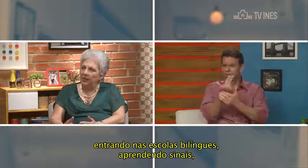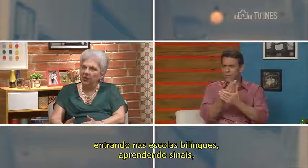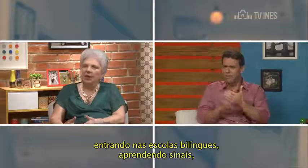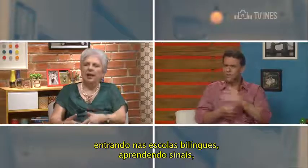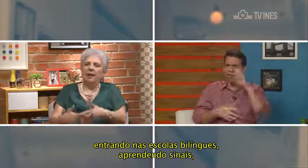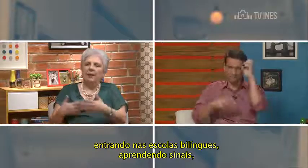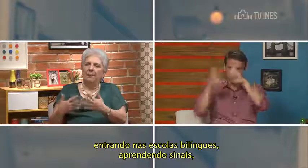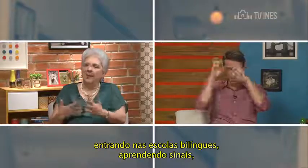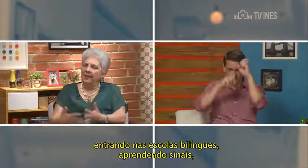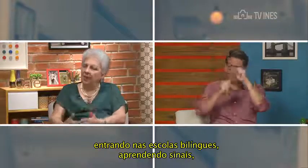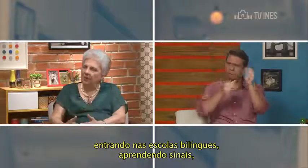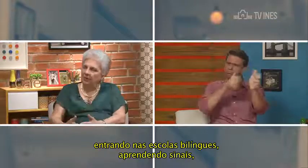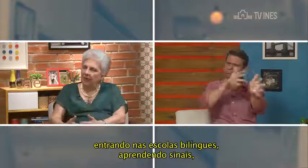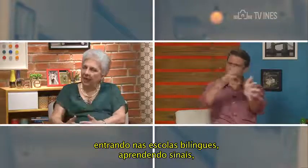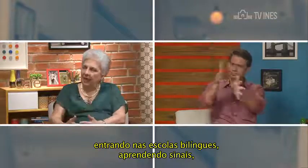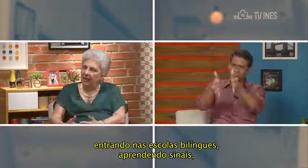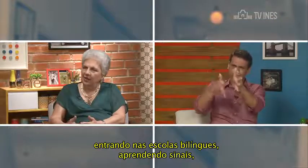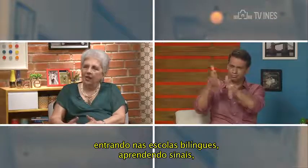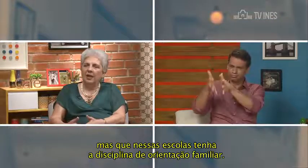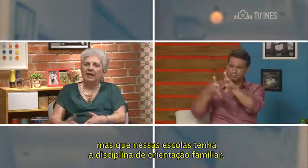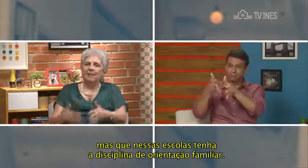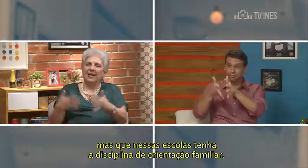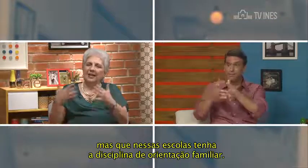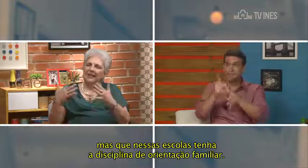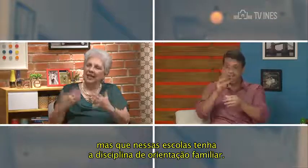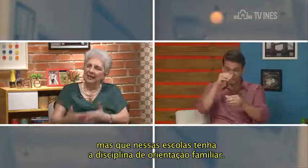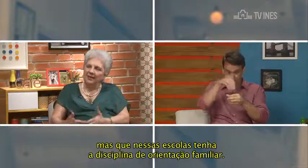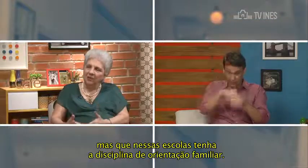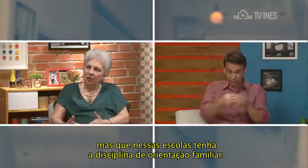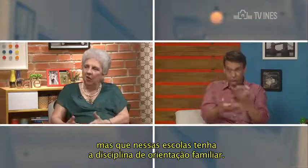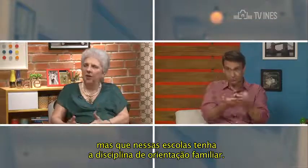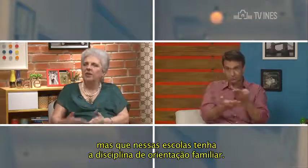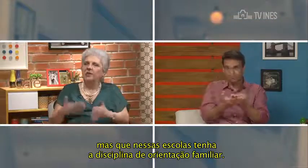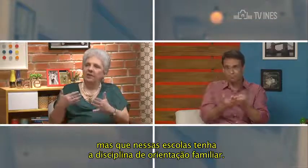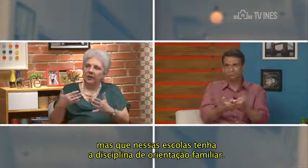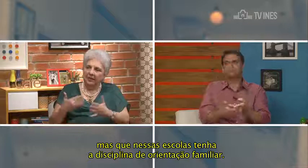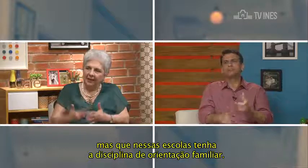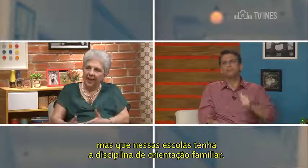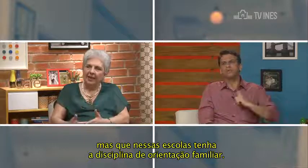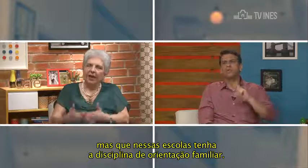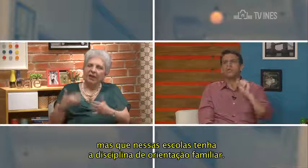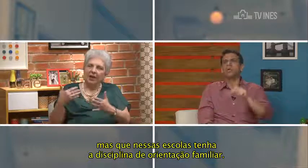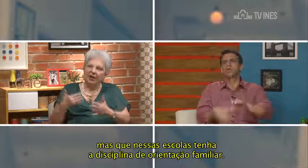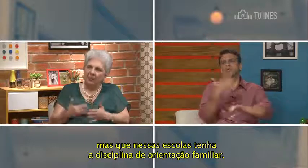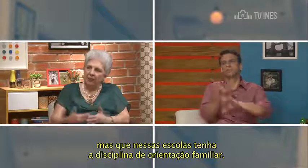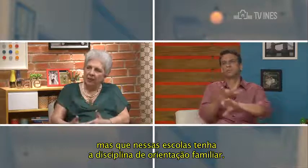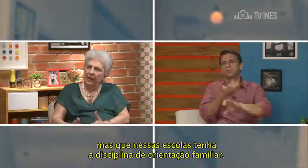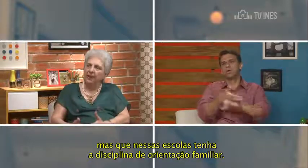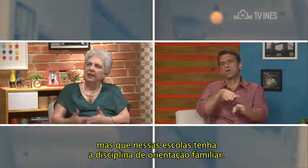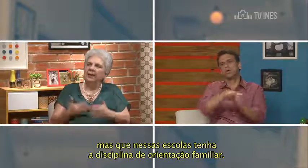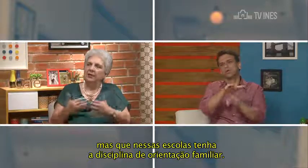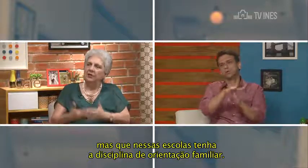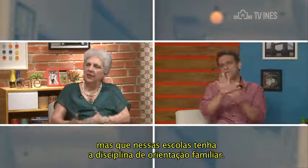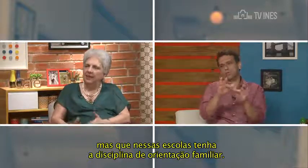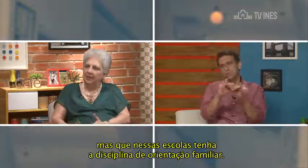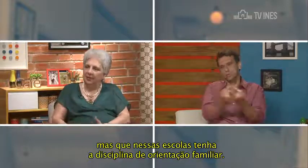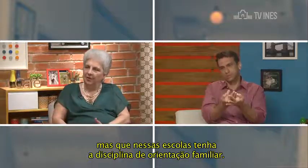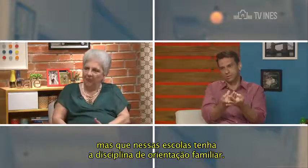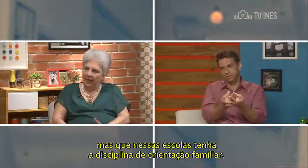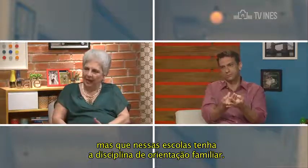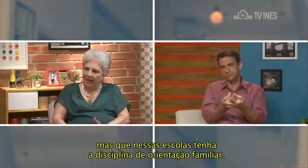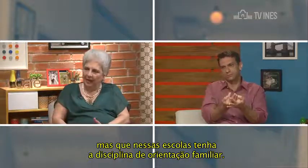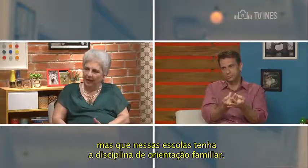Bilingues Aprendendo Aprendendo Sinais Mas que Nessas escolas Tenha A disciplina De